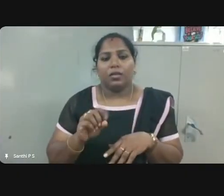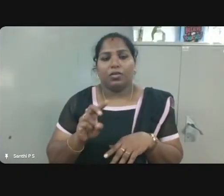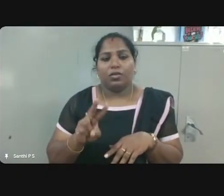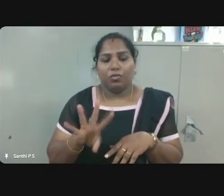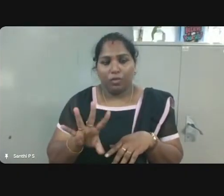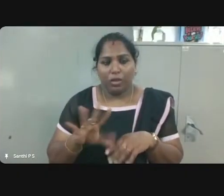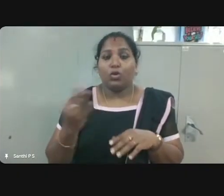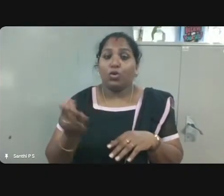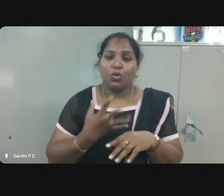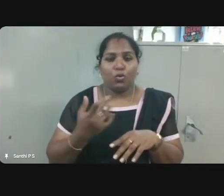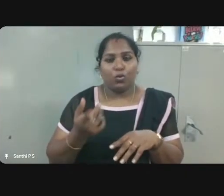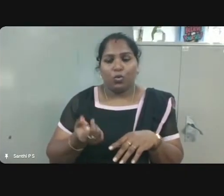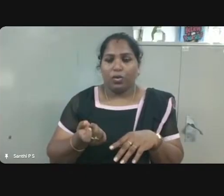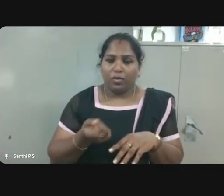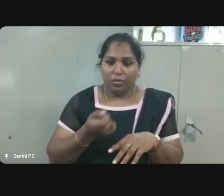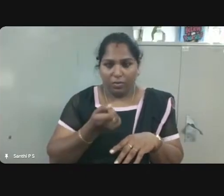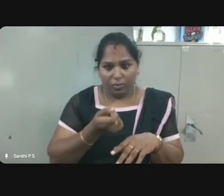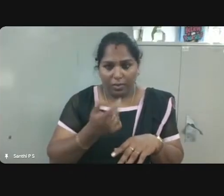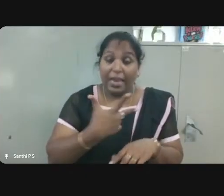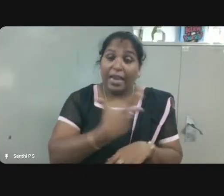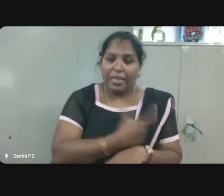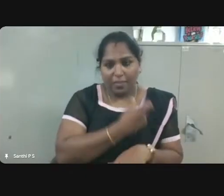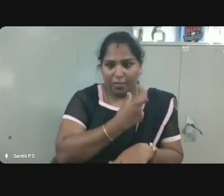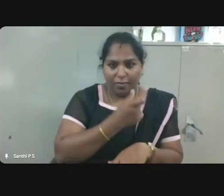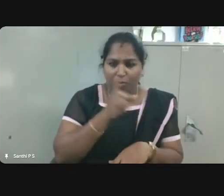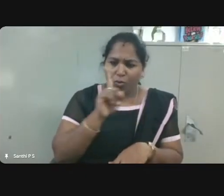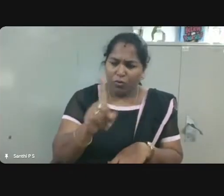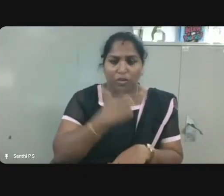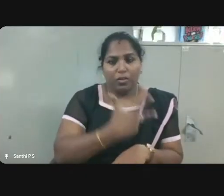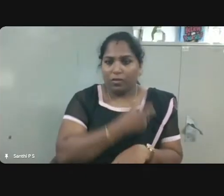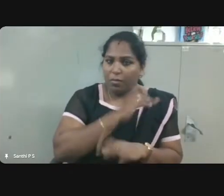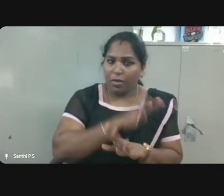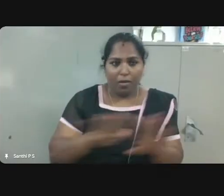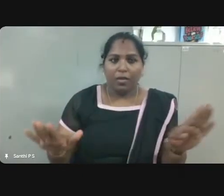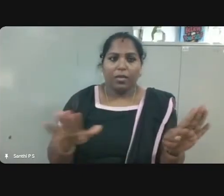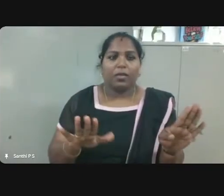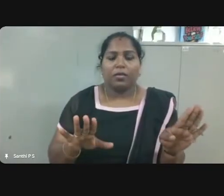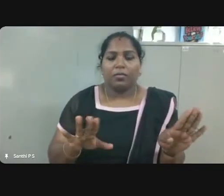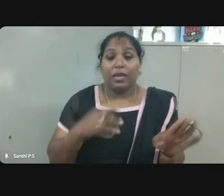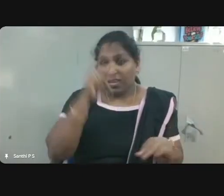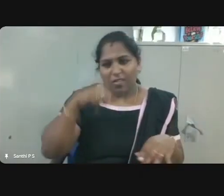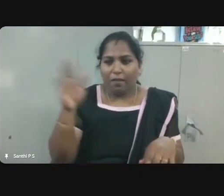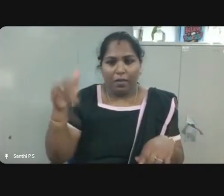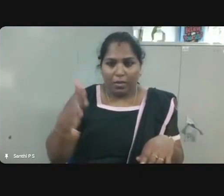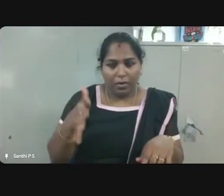പുതിയൊരു മരുന്ന് വന്നു. ഒറ്റ ഒരു ഇഞ്ചക്ഷൻ മാത്രം എടുക്കുന്ന ഒരു മരുന്നാണ്. അത് നിങ്ങൾക്ക് നമ്മുടെ ഇന്ത്യയിൽ വന്നിട്ടില്ല ഈ